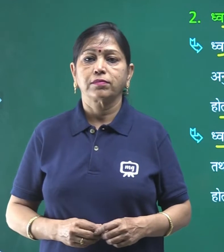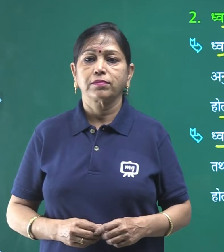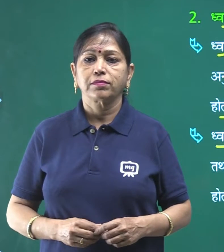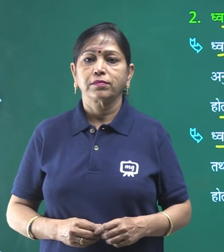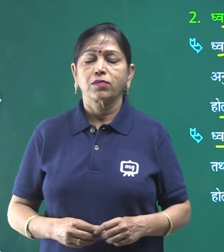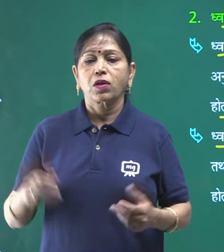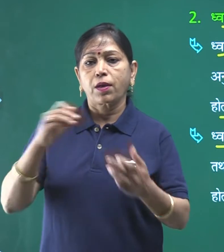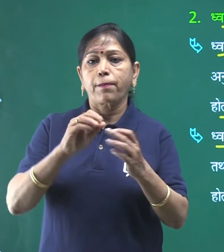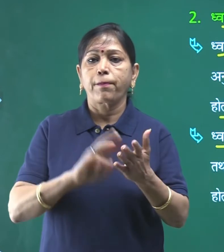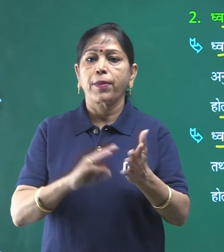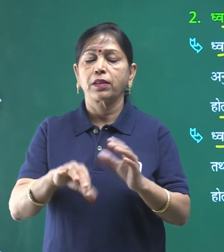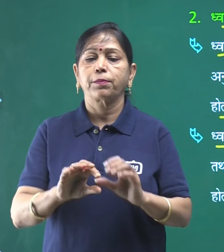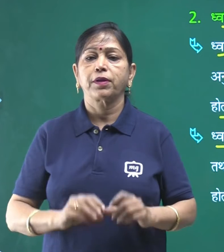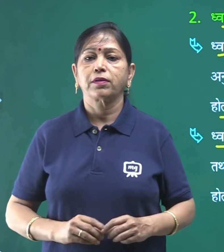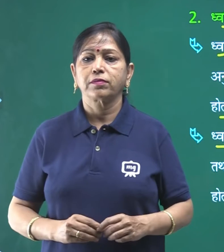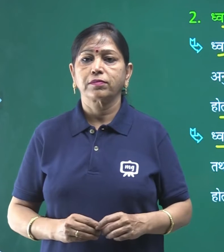माध्यम में